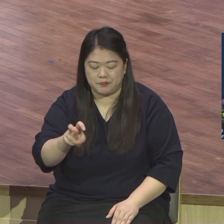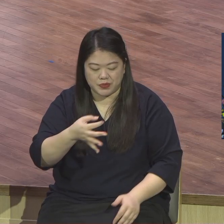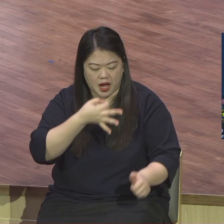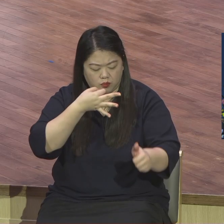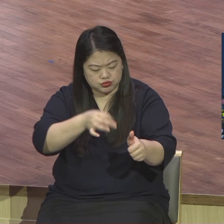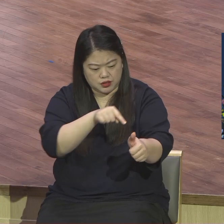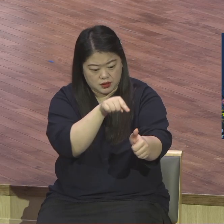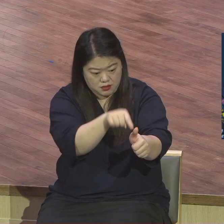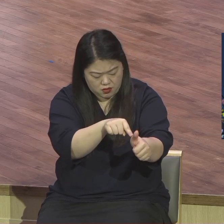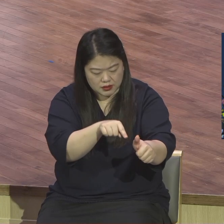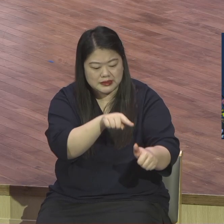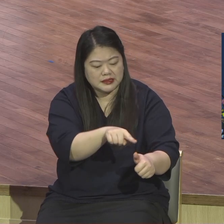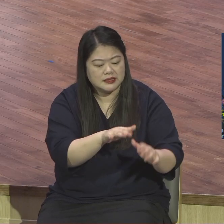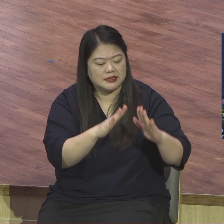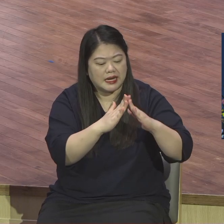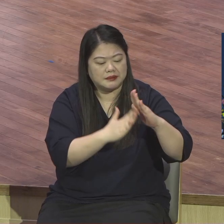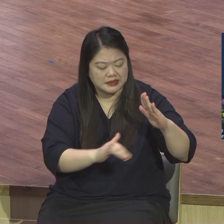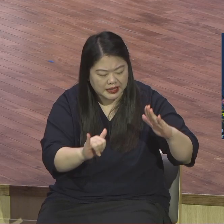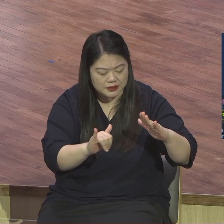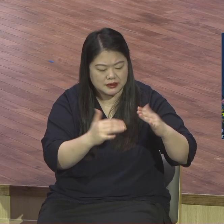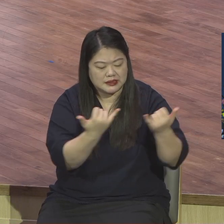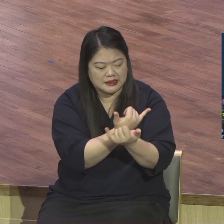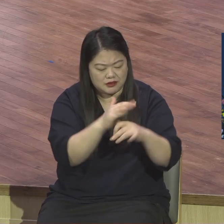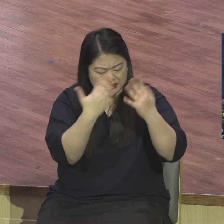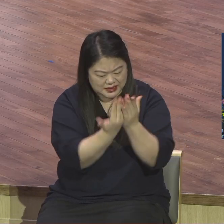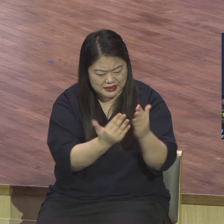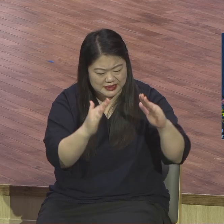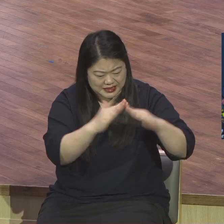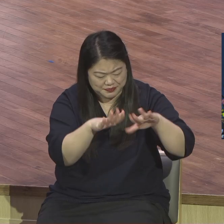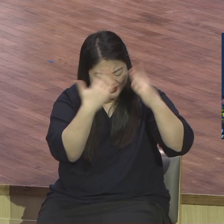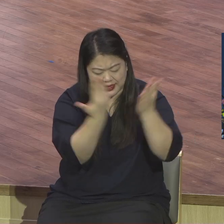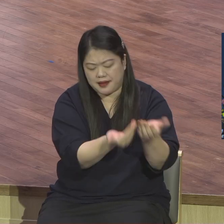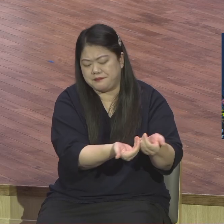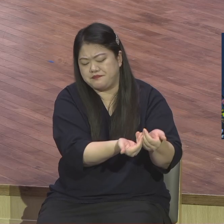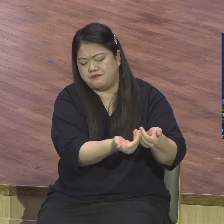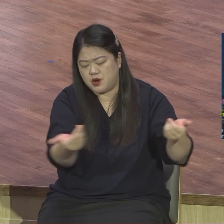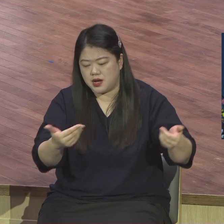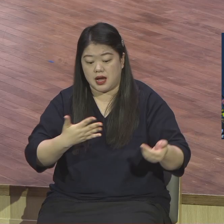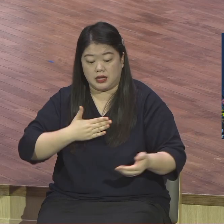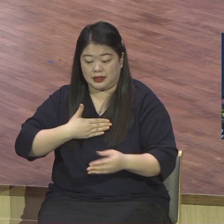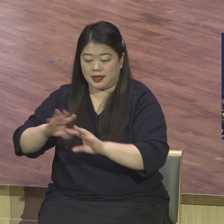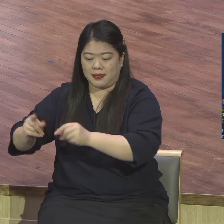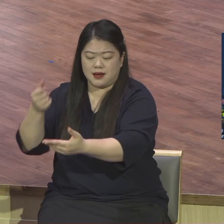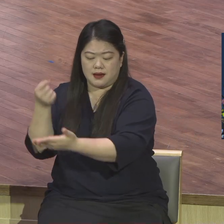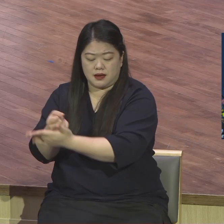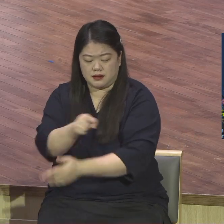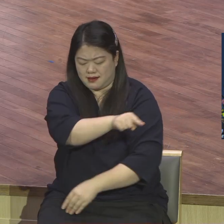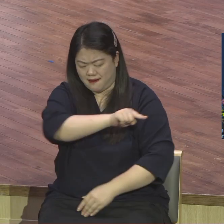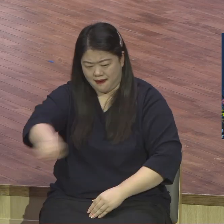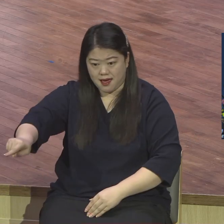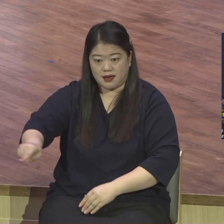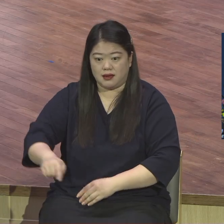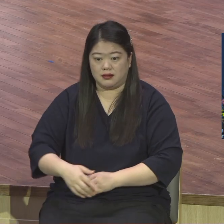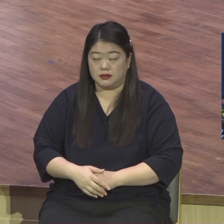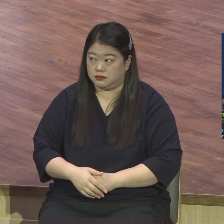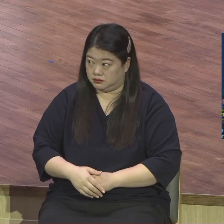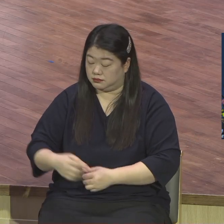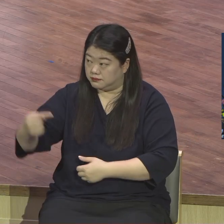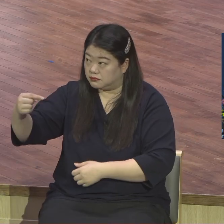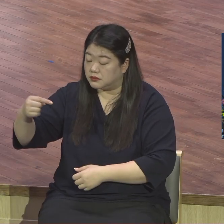여기셨다. 눈에 보이는 걸 뭐 믿음이라는 단어를 씁니까? 그냥 보면 되지. 안